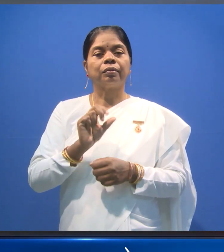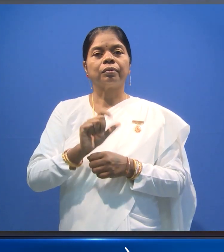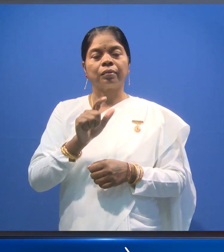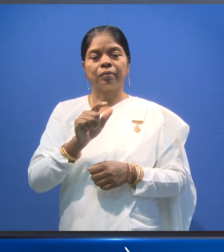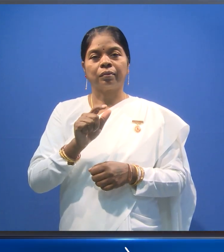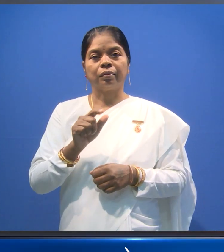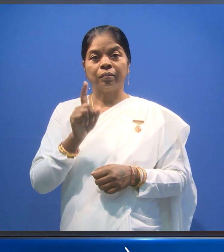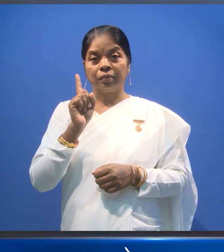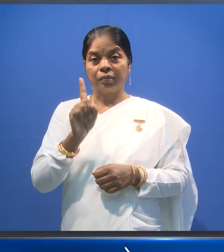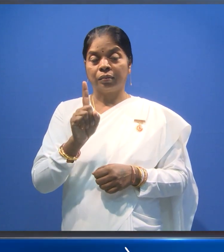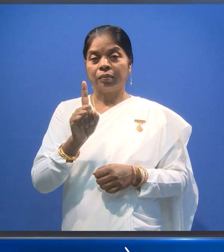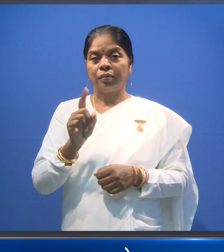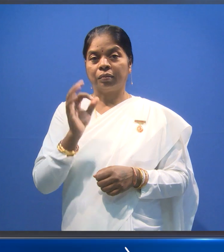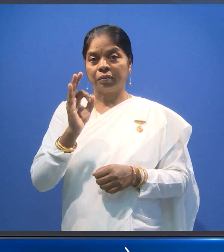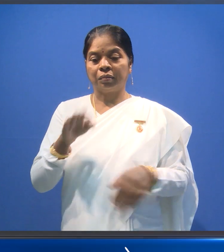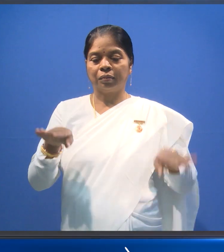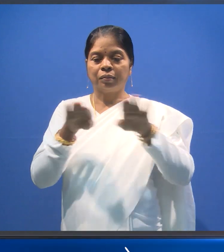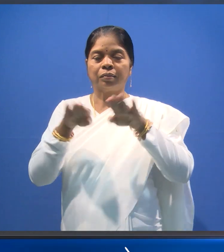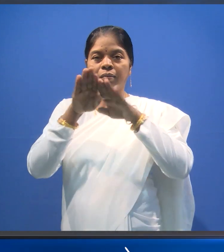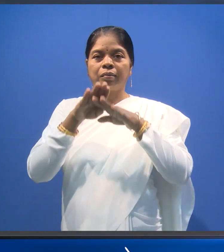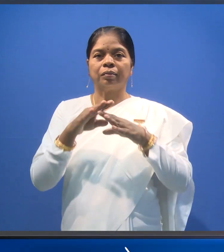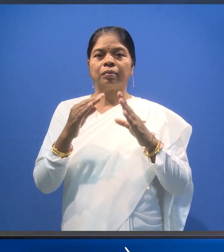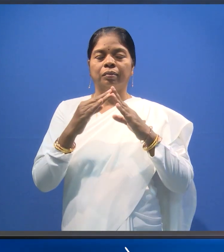असेल तर एक पक्के घर बनवा.